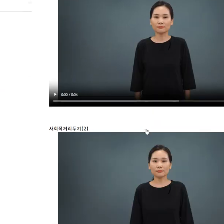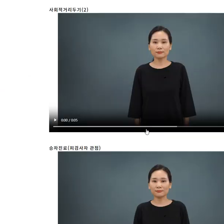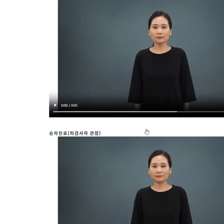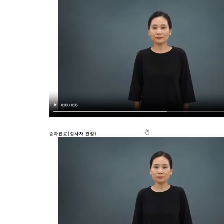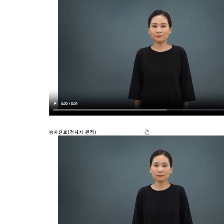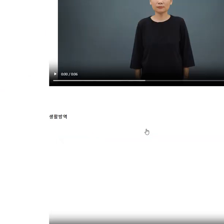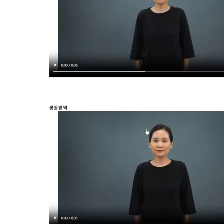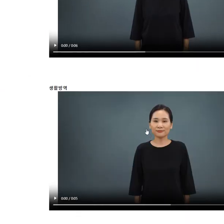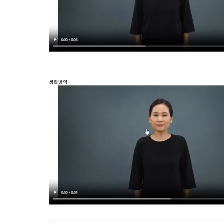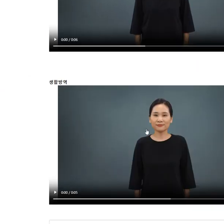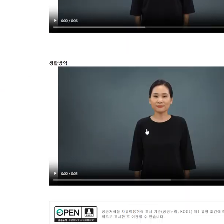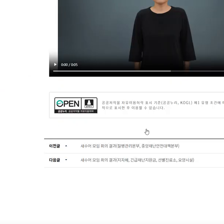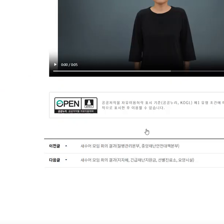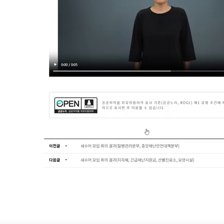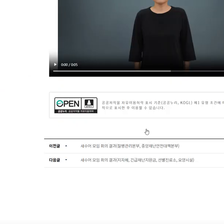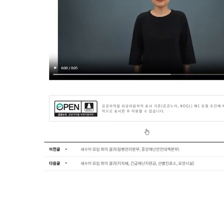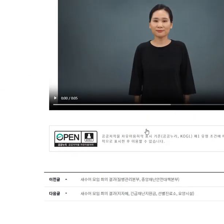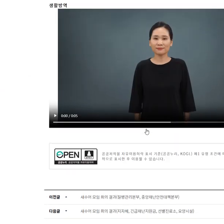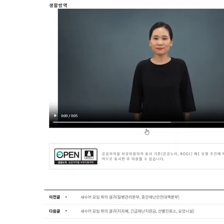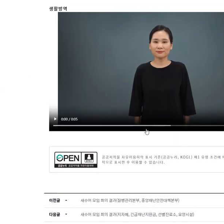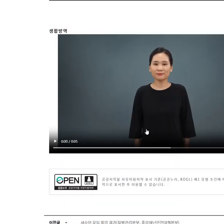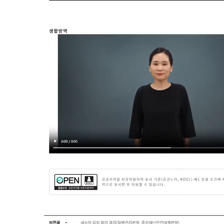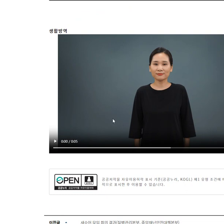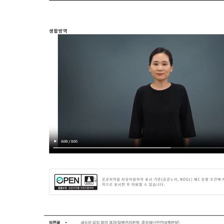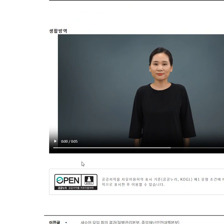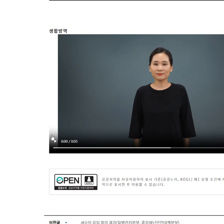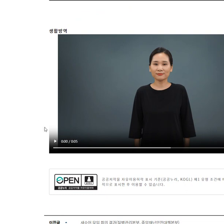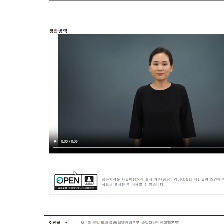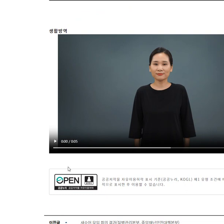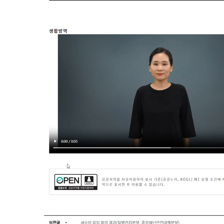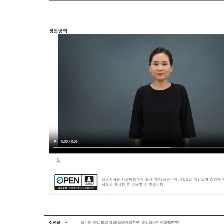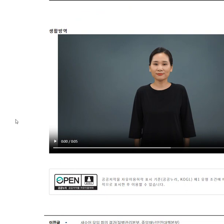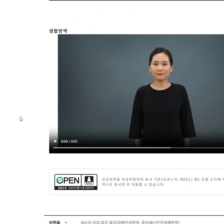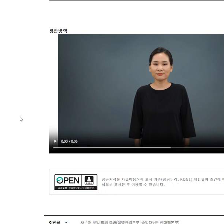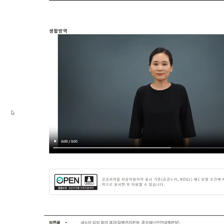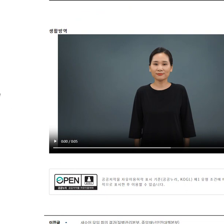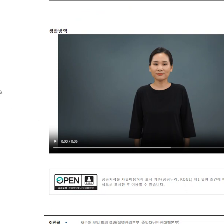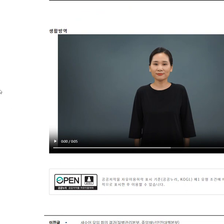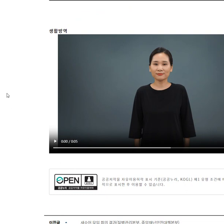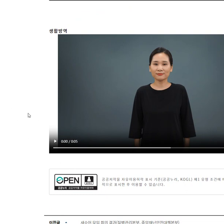생활 방역 이런 거 보시면은 자세한 거는 제가 그